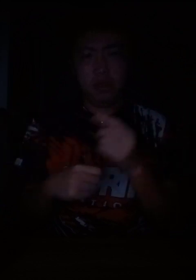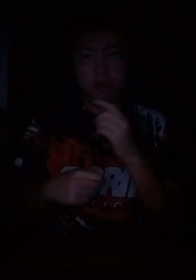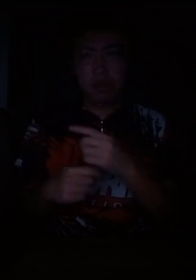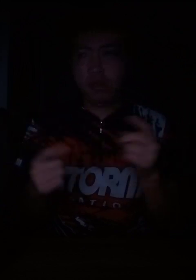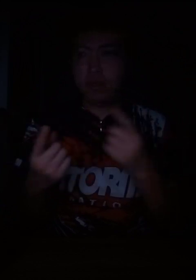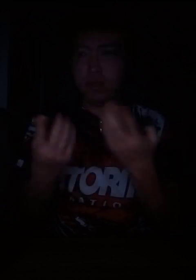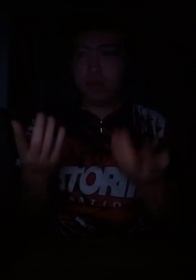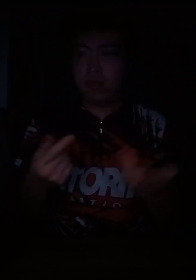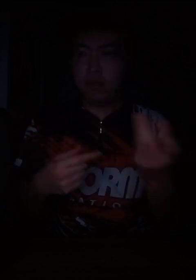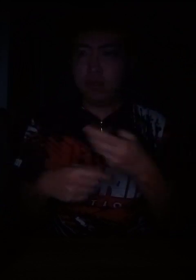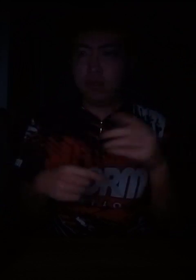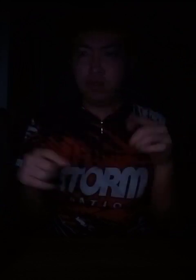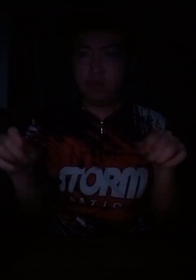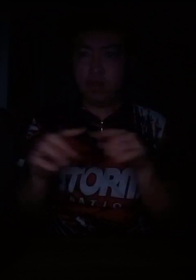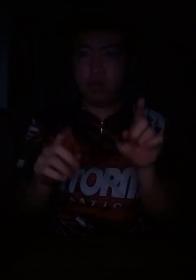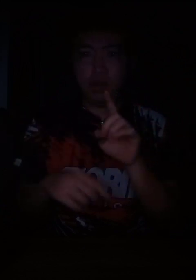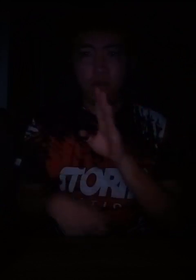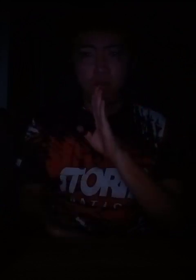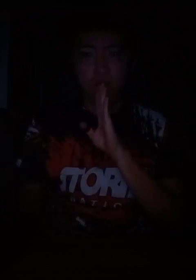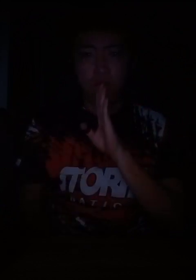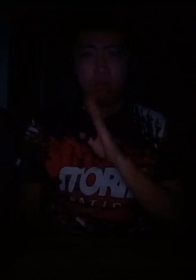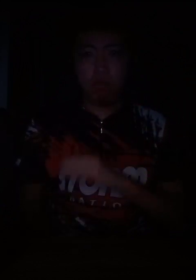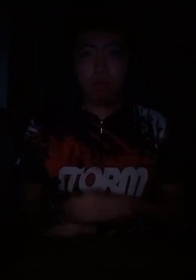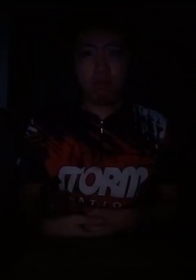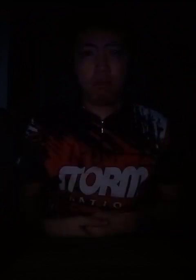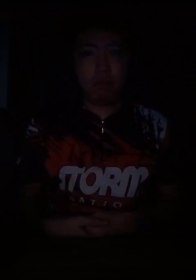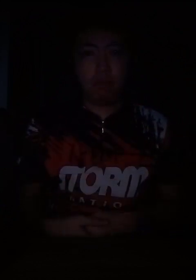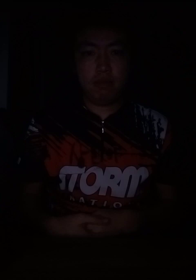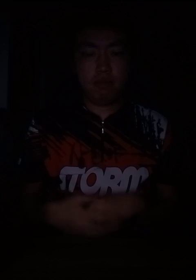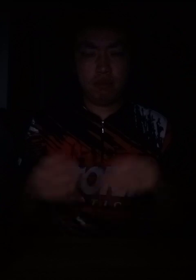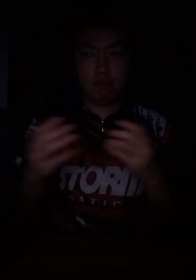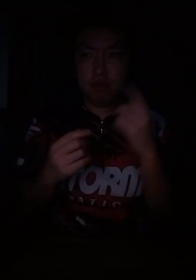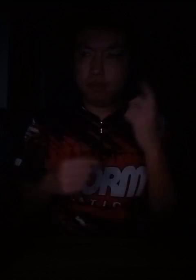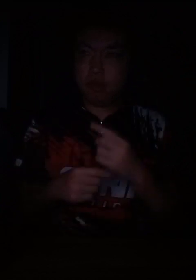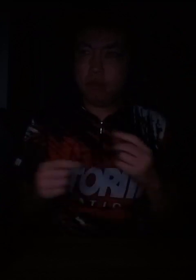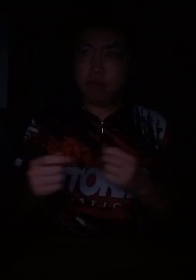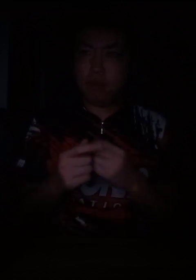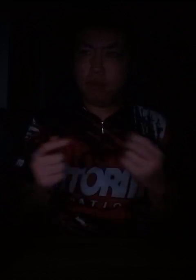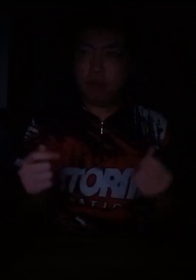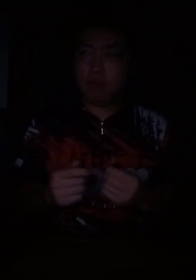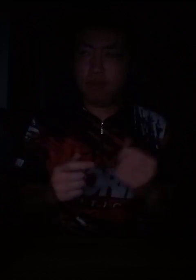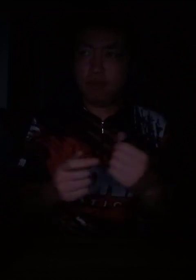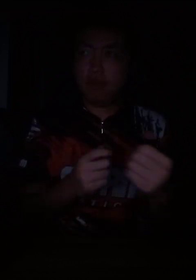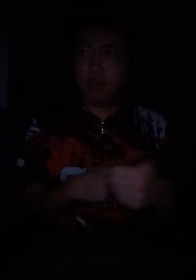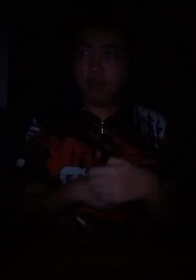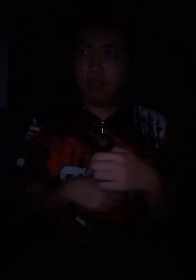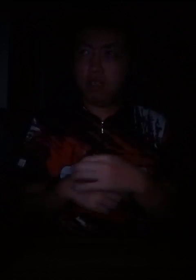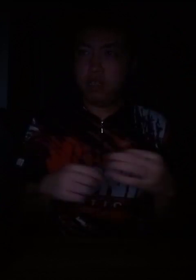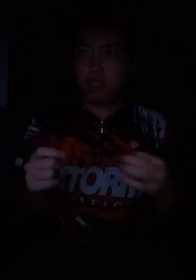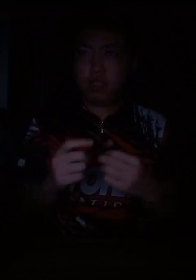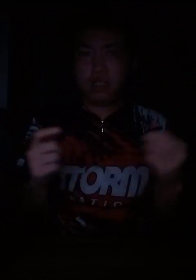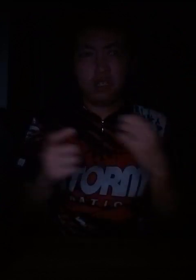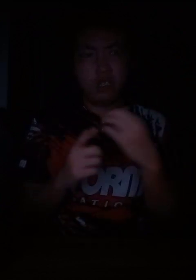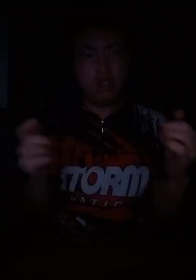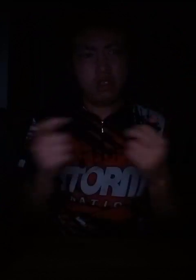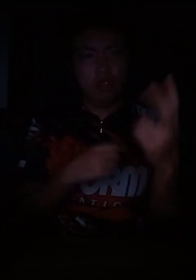같은데 뭐 다른 다치신 분은 없는 겁니까? 네, 승객들은 평소처럼 버스를 탔다가 느닷없이 난동에 휘말리게 된